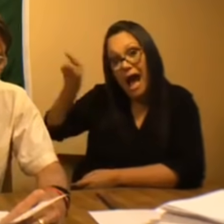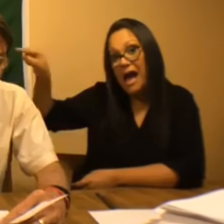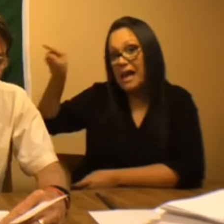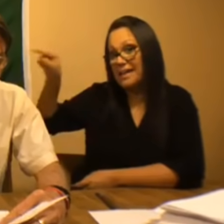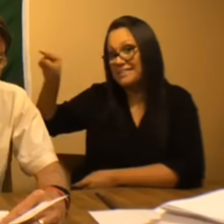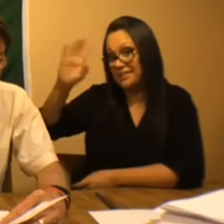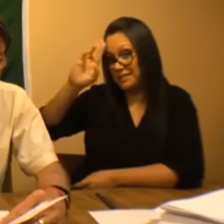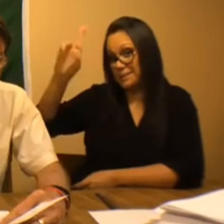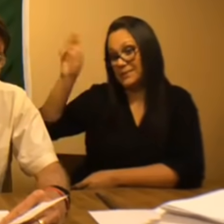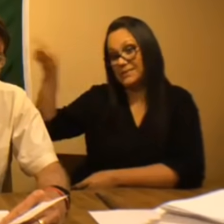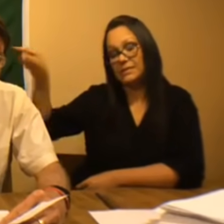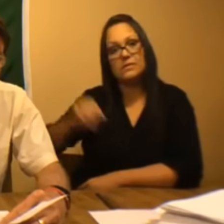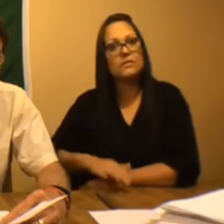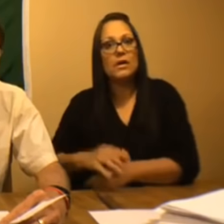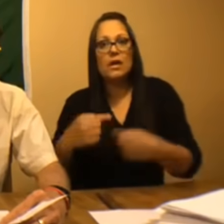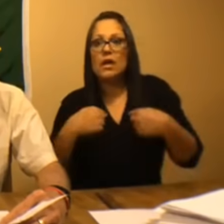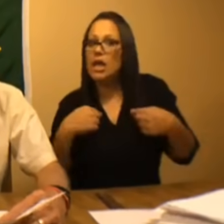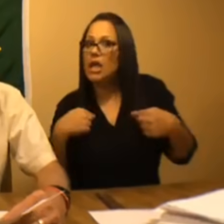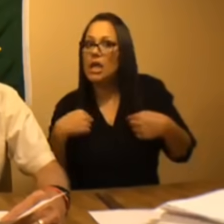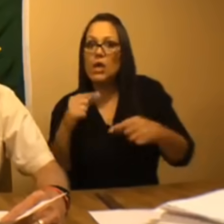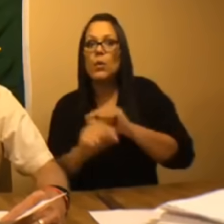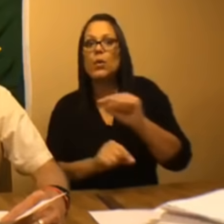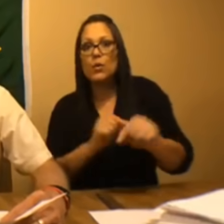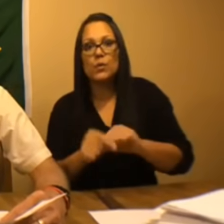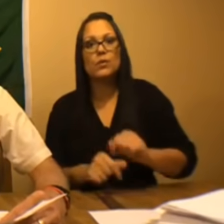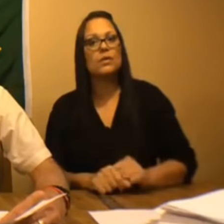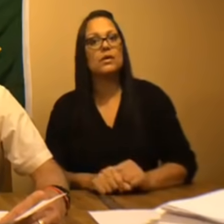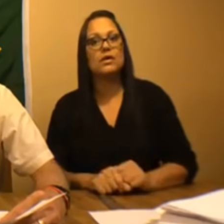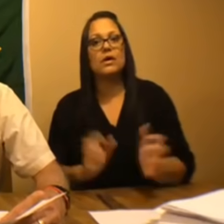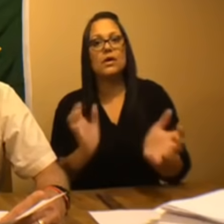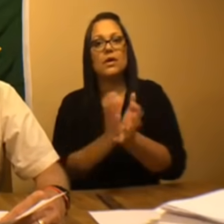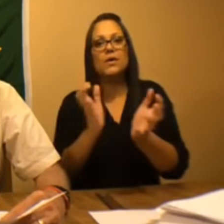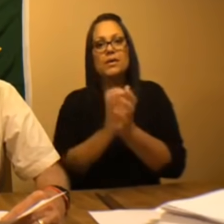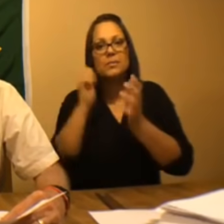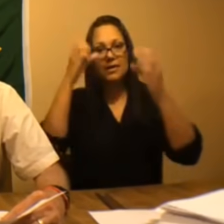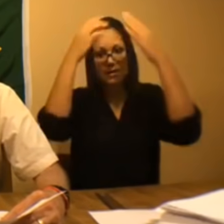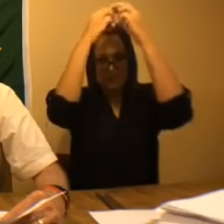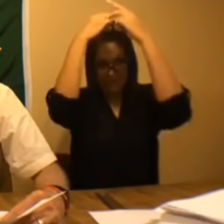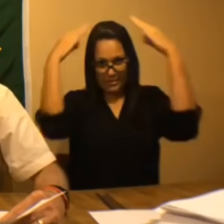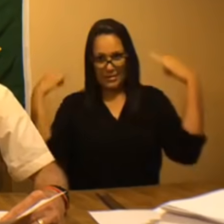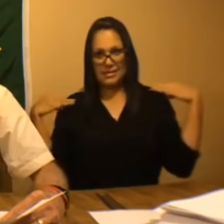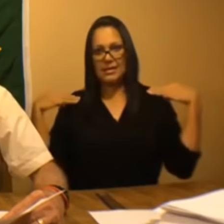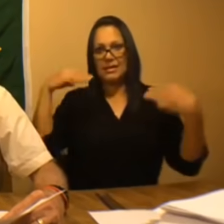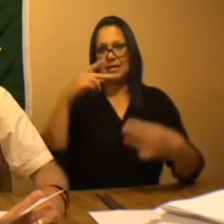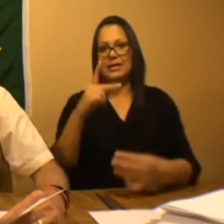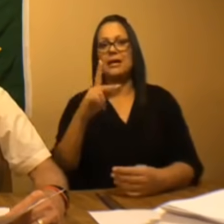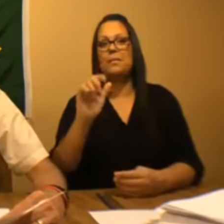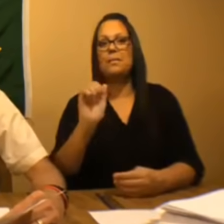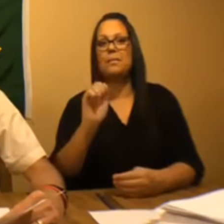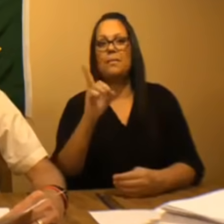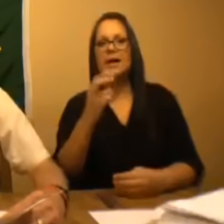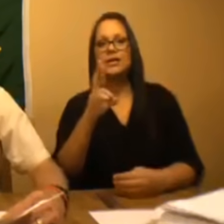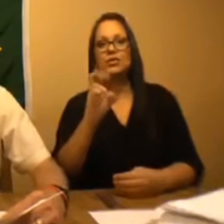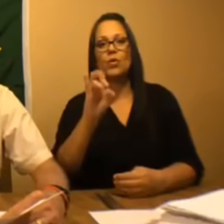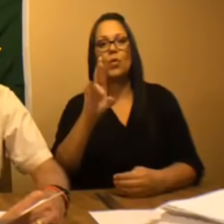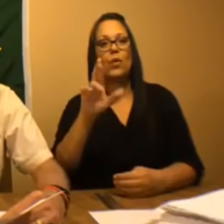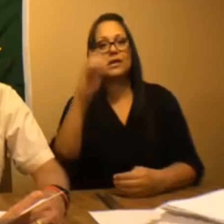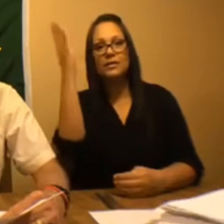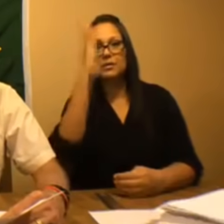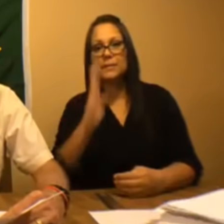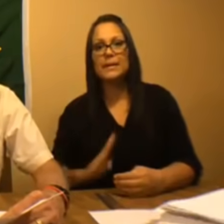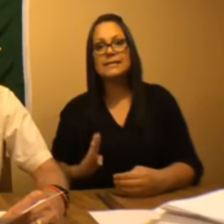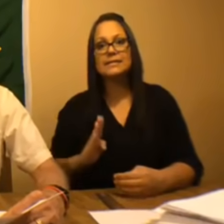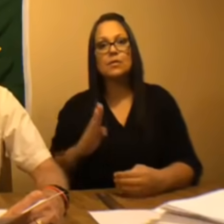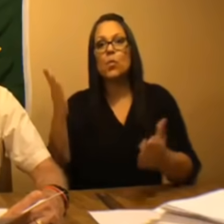vou fazer com que a padroeira do Brasil deixe de ser Nossa Senhora Aparecida. Isso é contigo, Hélio, tá